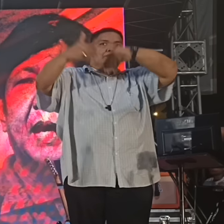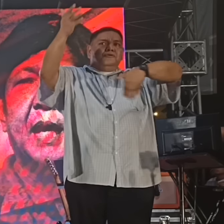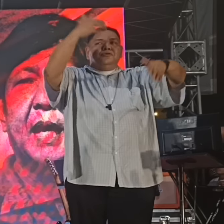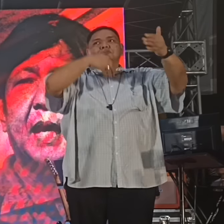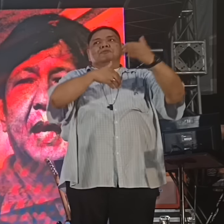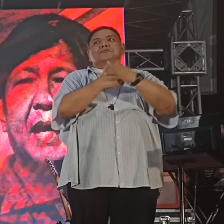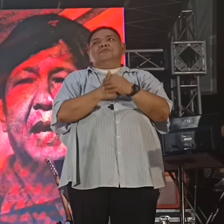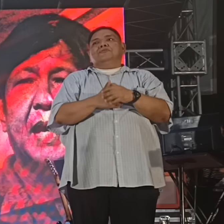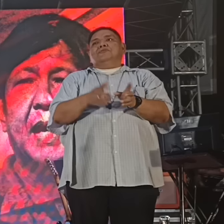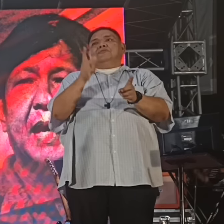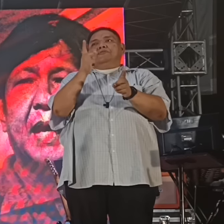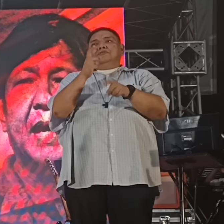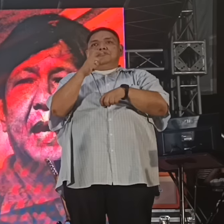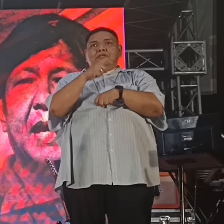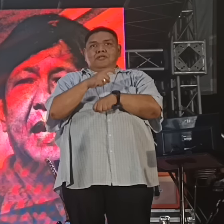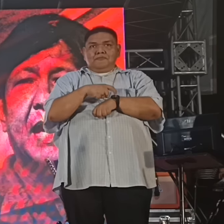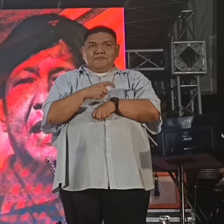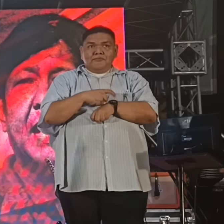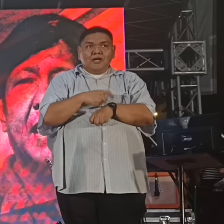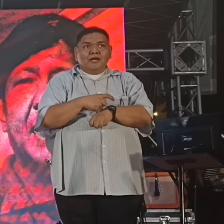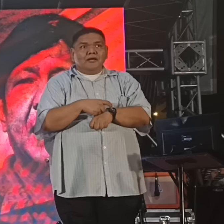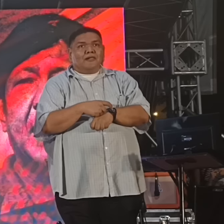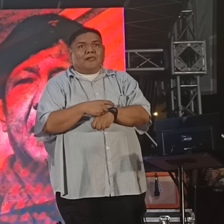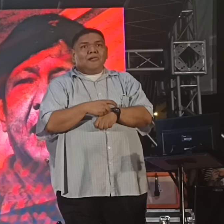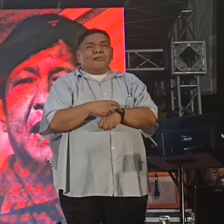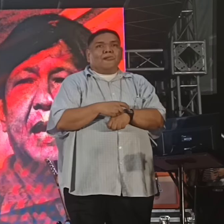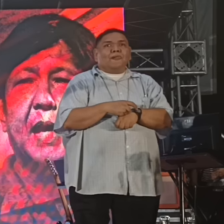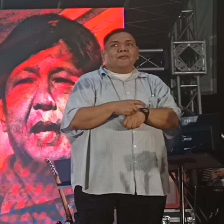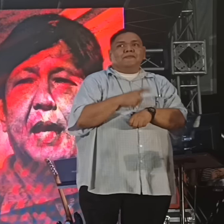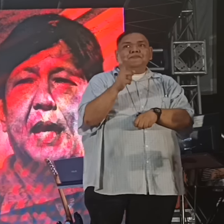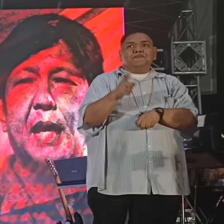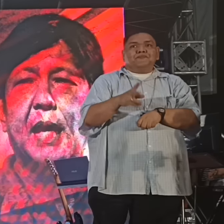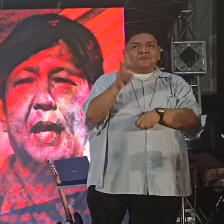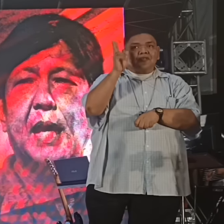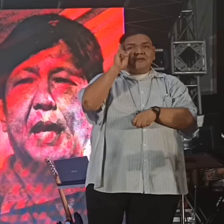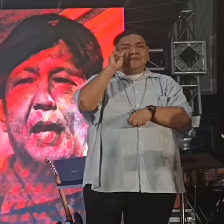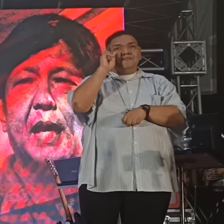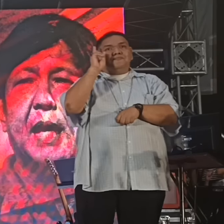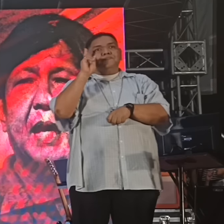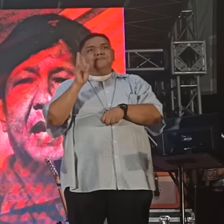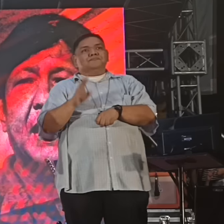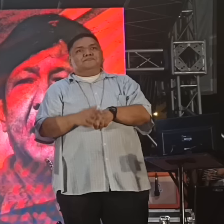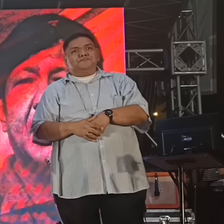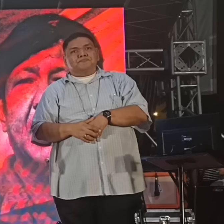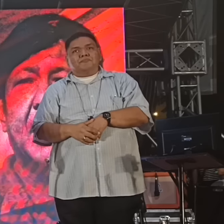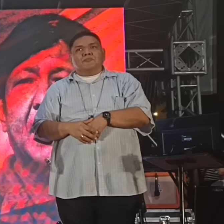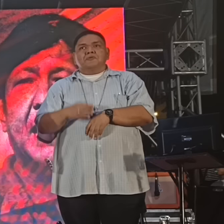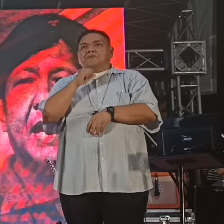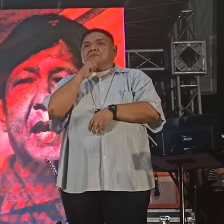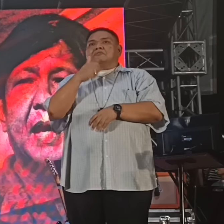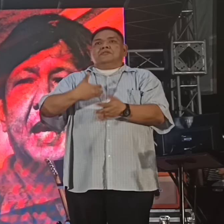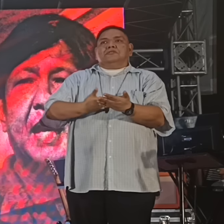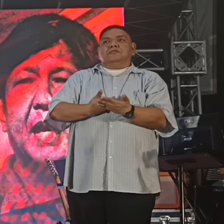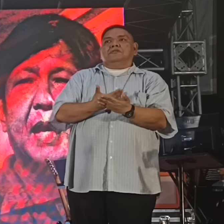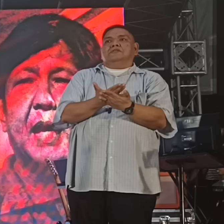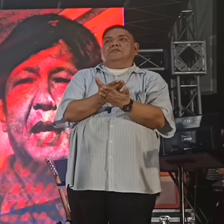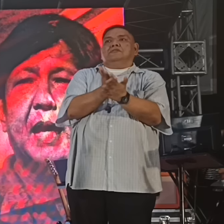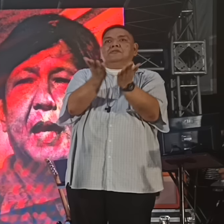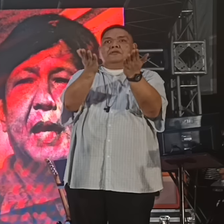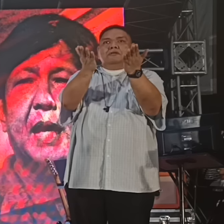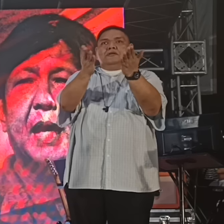This is the right time. Si Bongbong Marcos, wala siyang utang na loob.